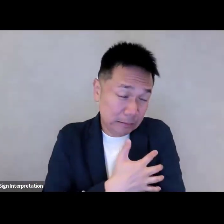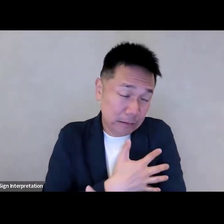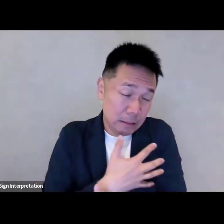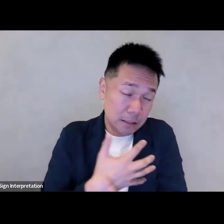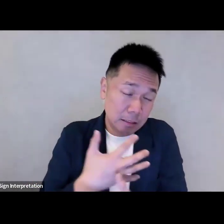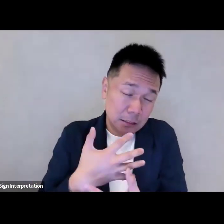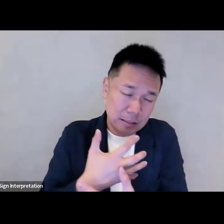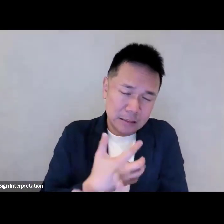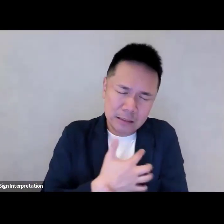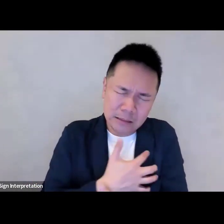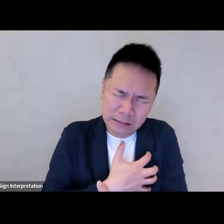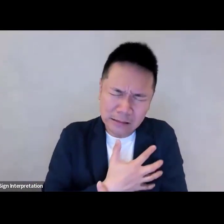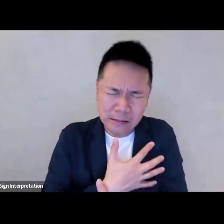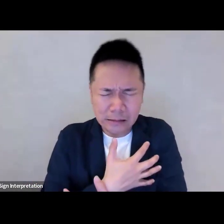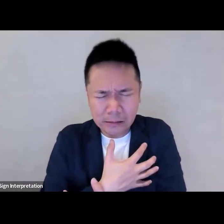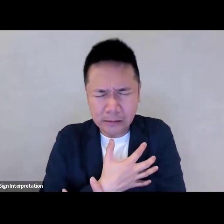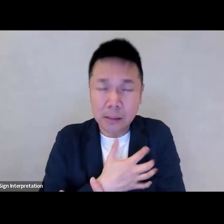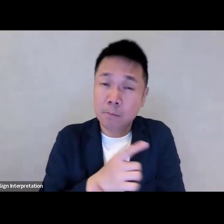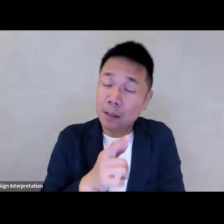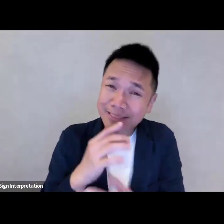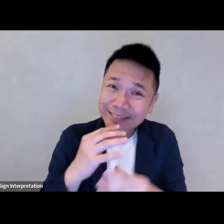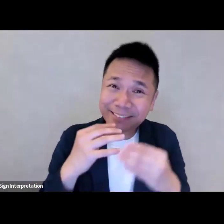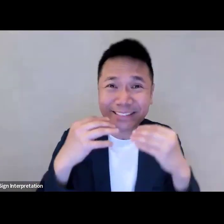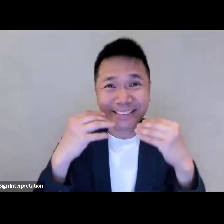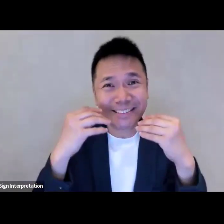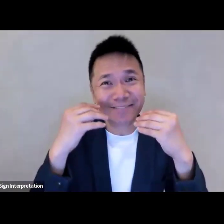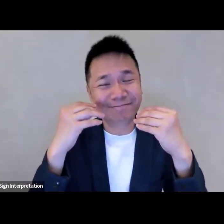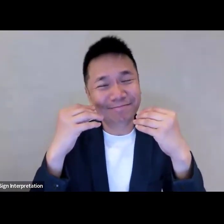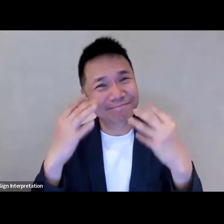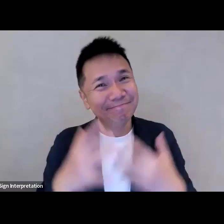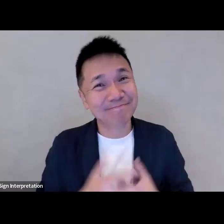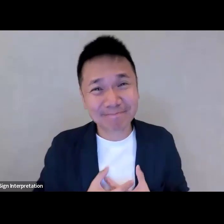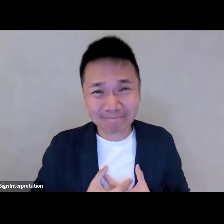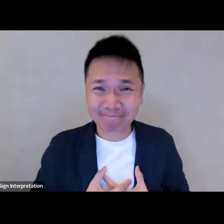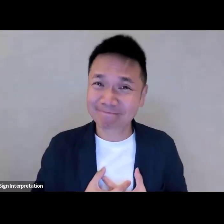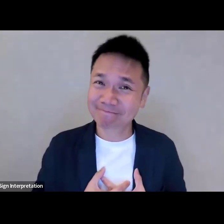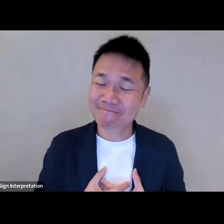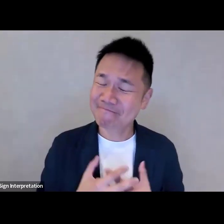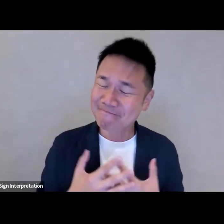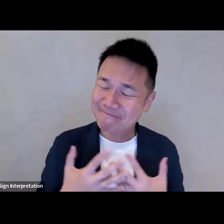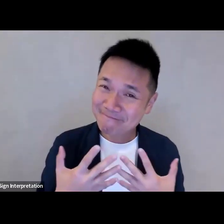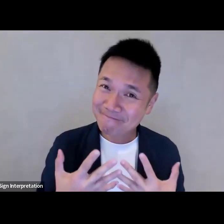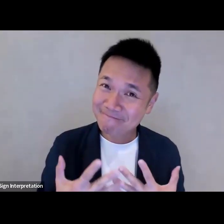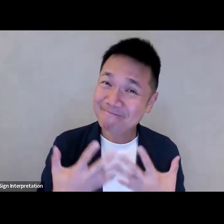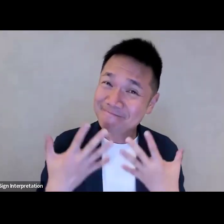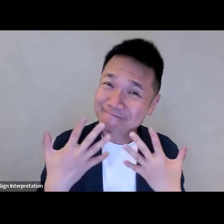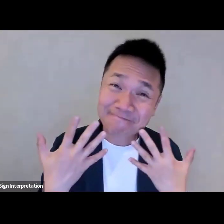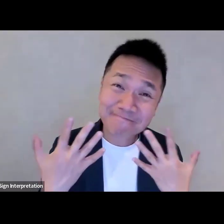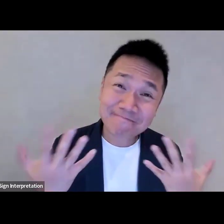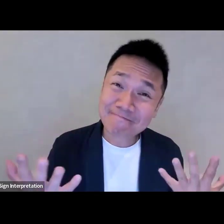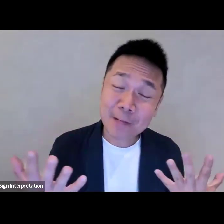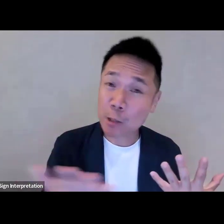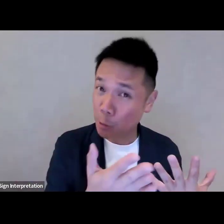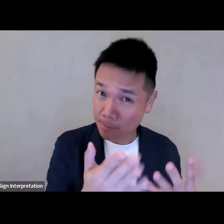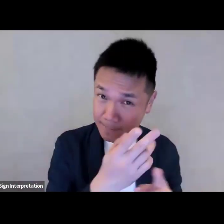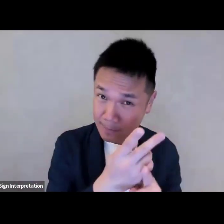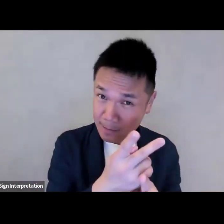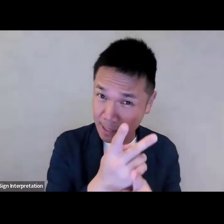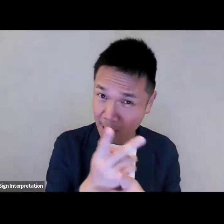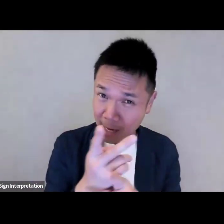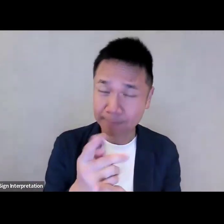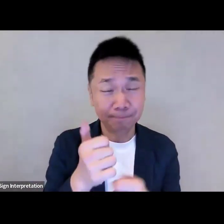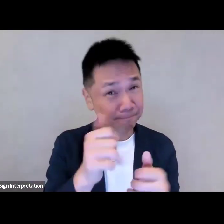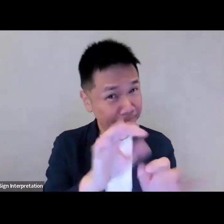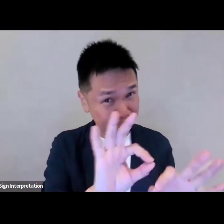话。他那个时候他已经是很在痛苦之中，但是他